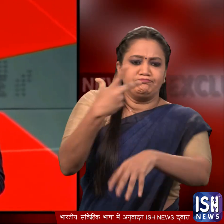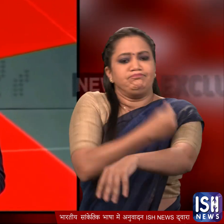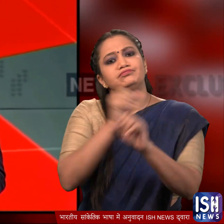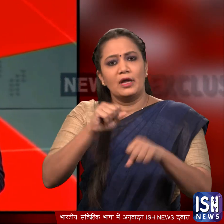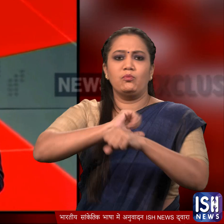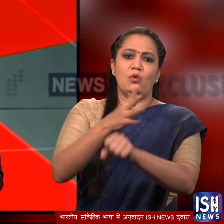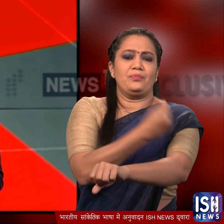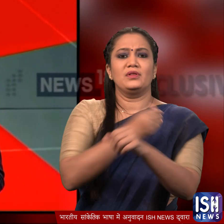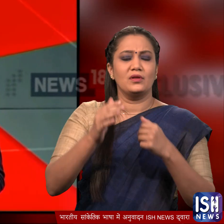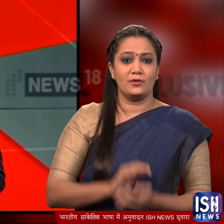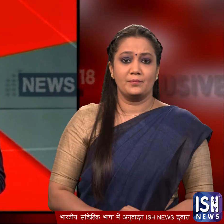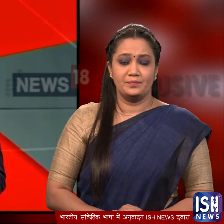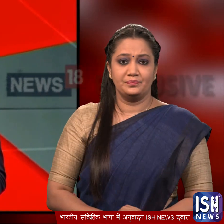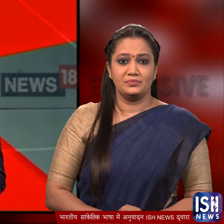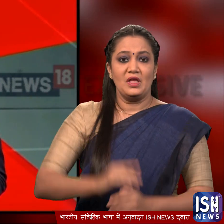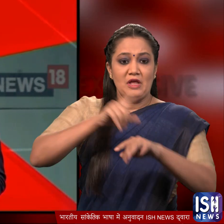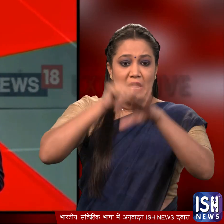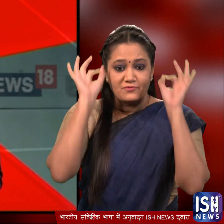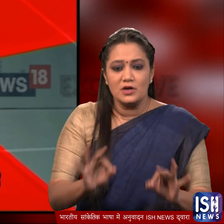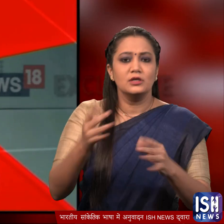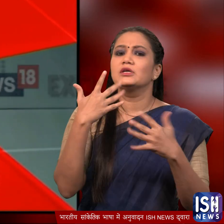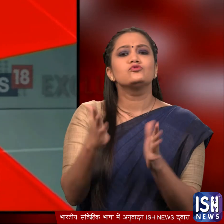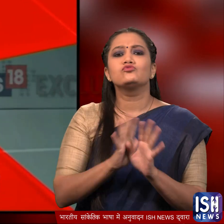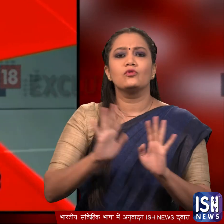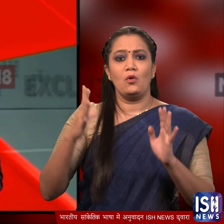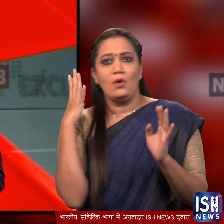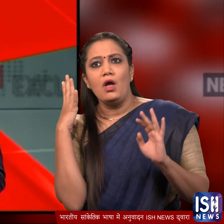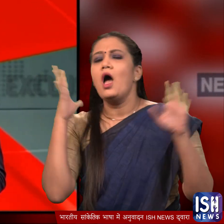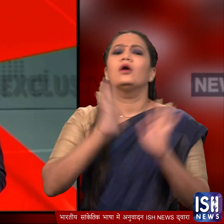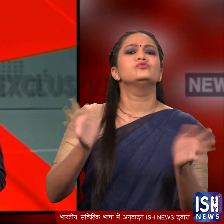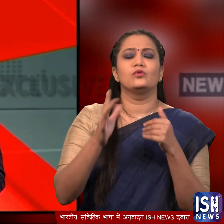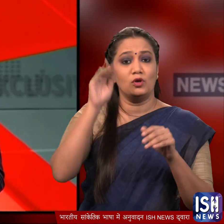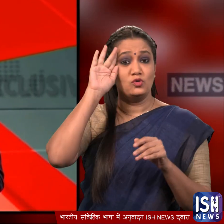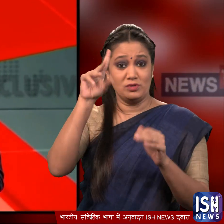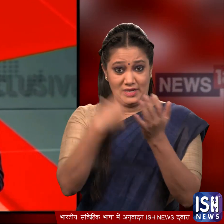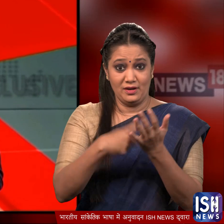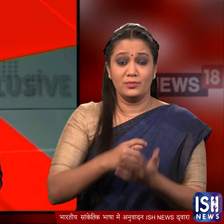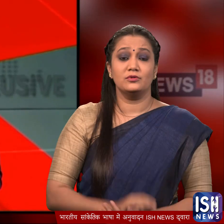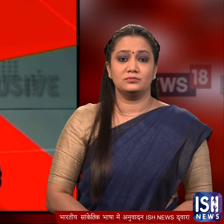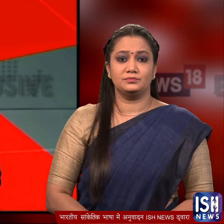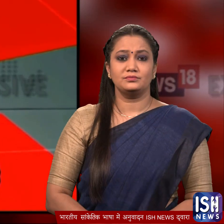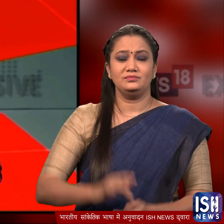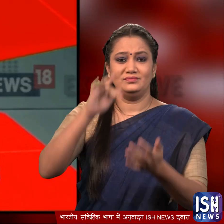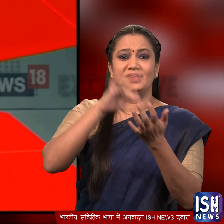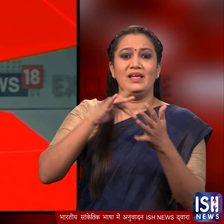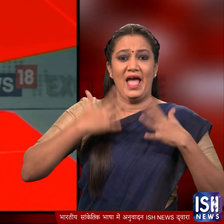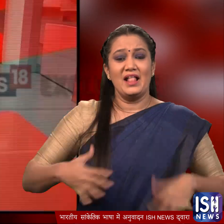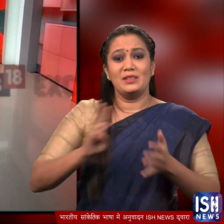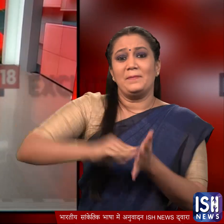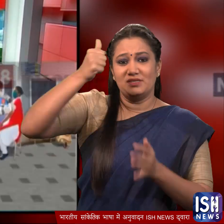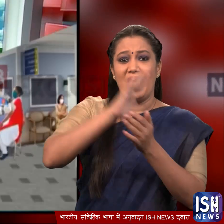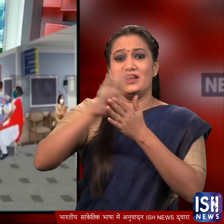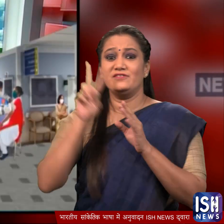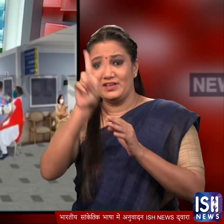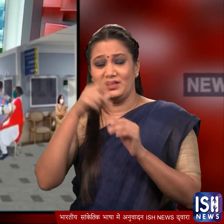तब कोरोना की वैक्सीन लगवा पाएंगे। मतलब अब उन्हें किसी तय वक्त का इंतजार करने की जरूरत नहीं होगी। न्यूज 18 के रवि सिंह की रिपोर्ट है कि